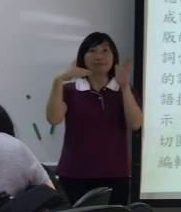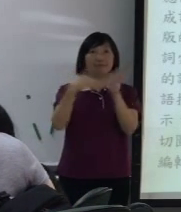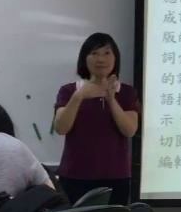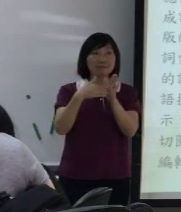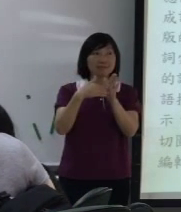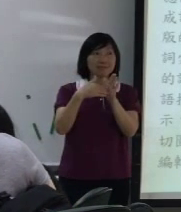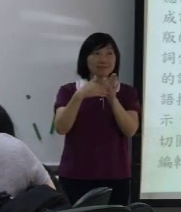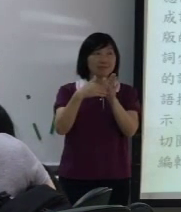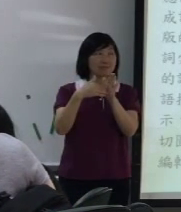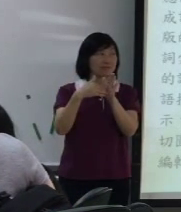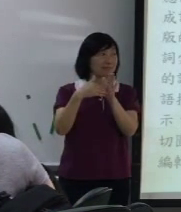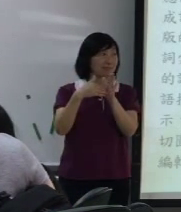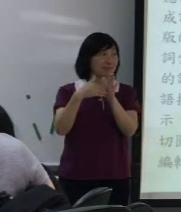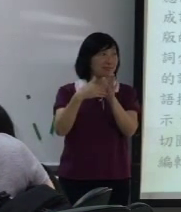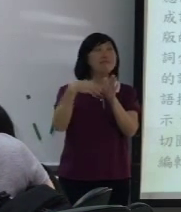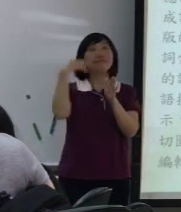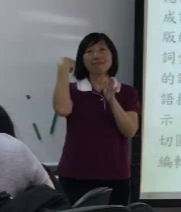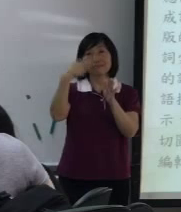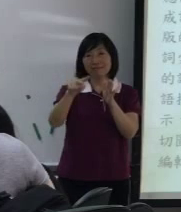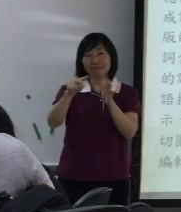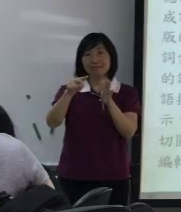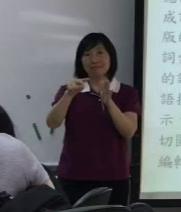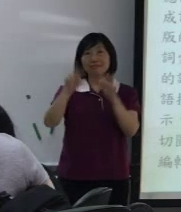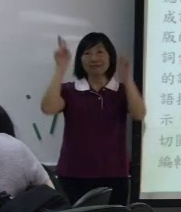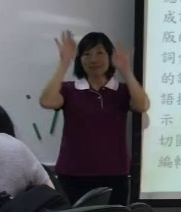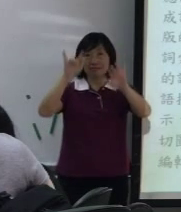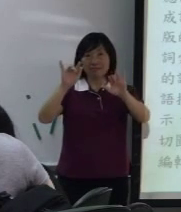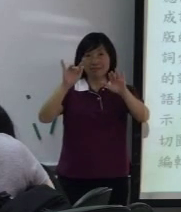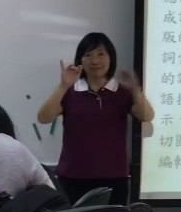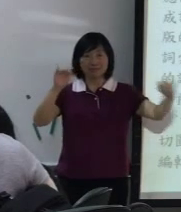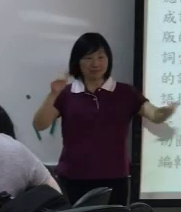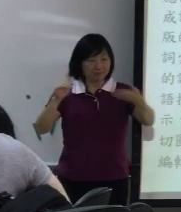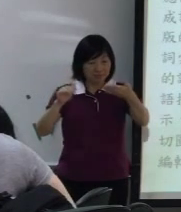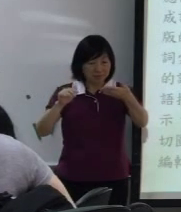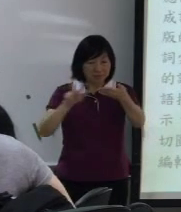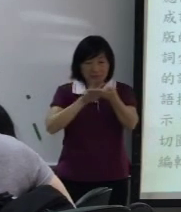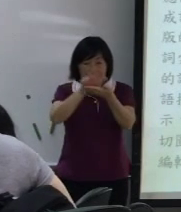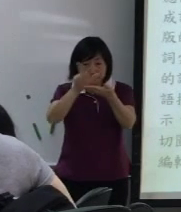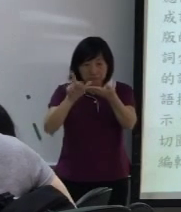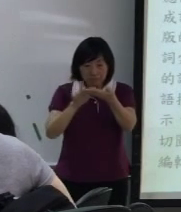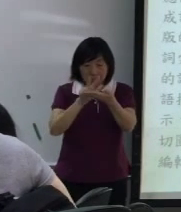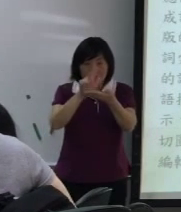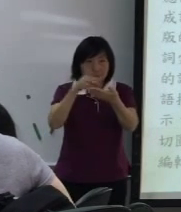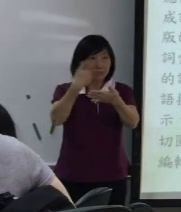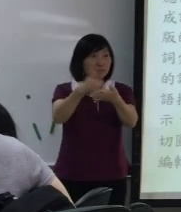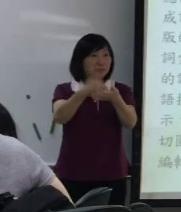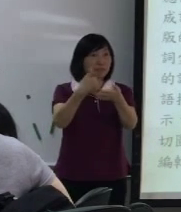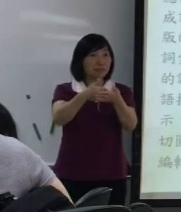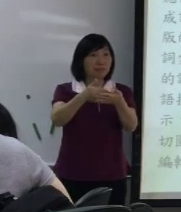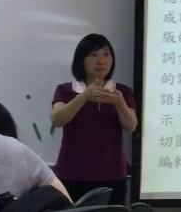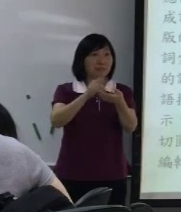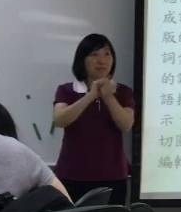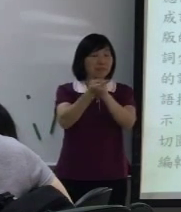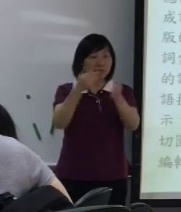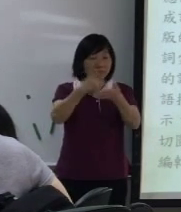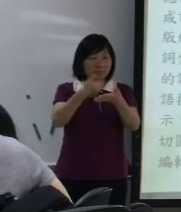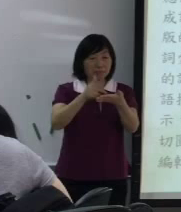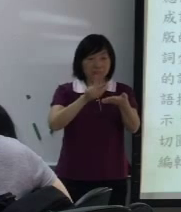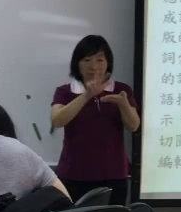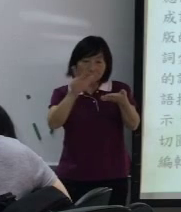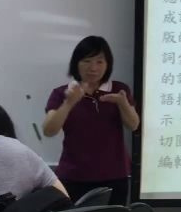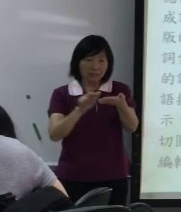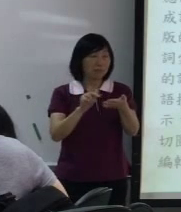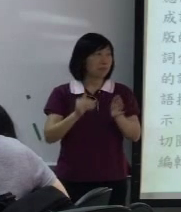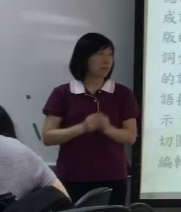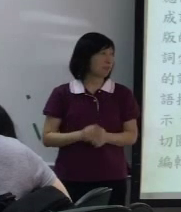后，还要用电脑绘图，电脑绘图。那这一次担